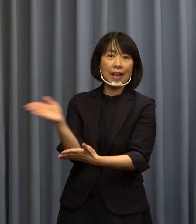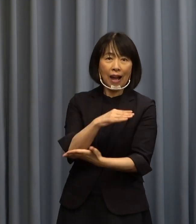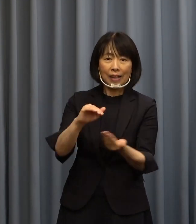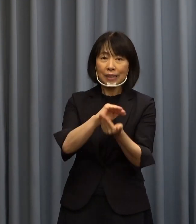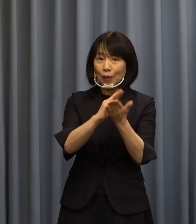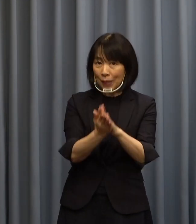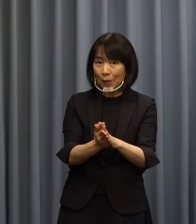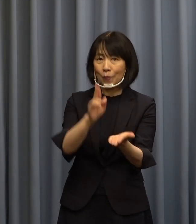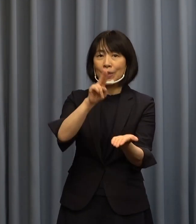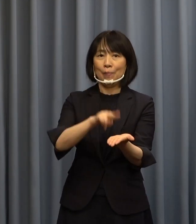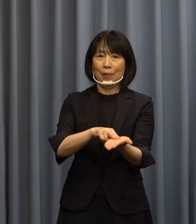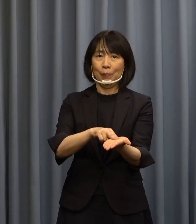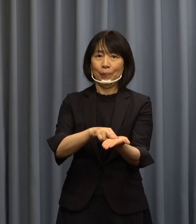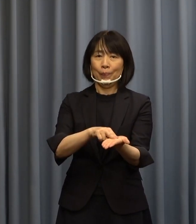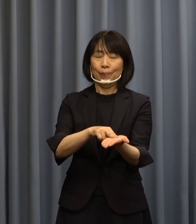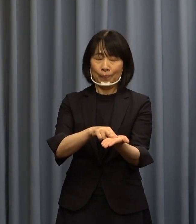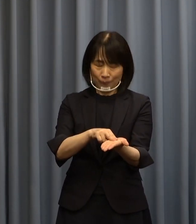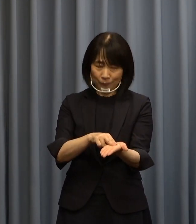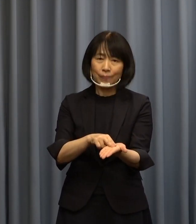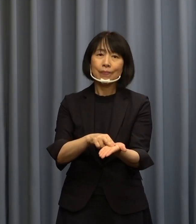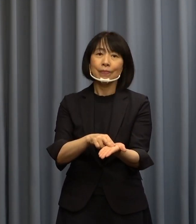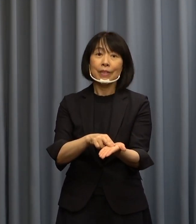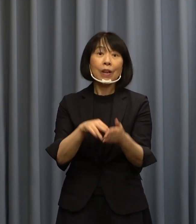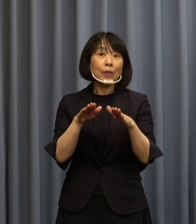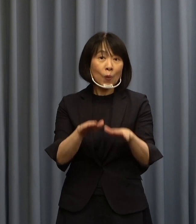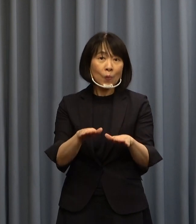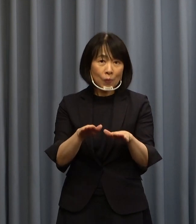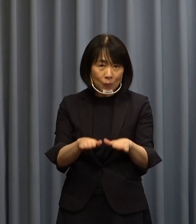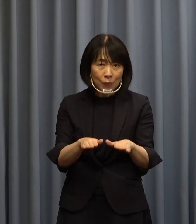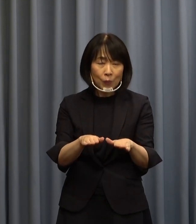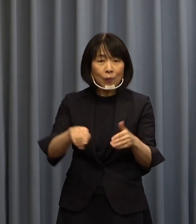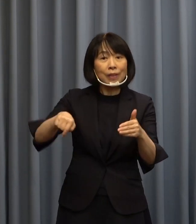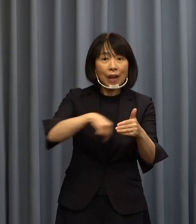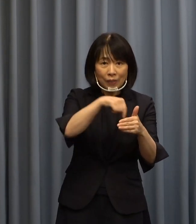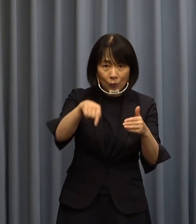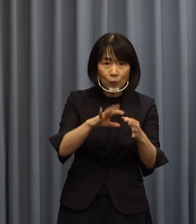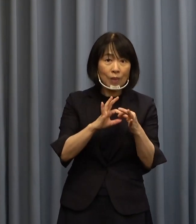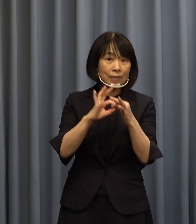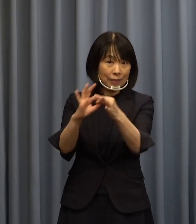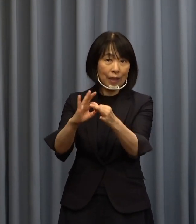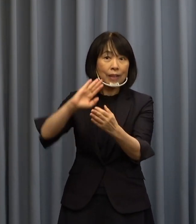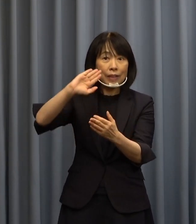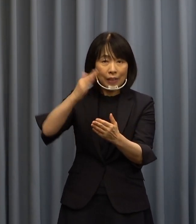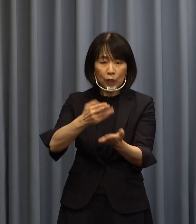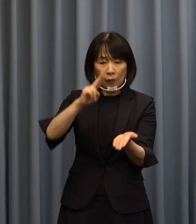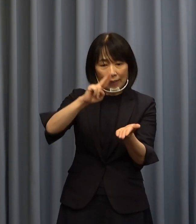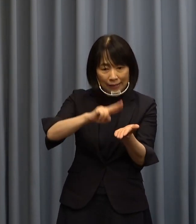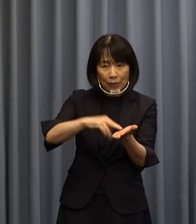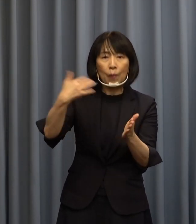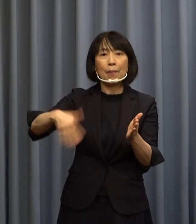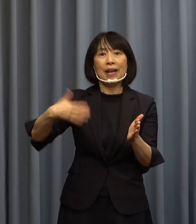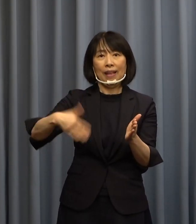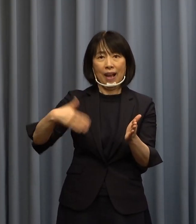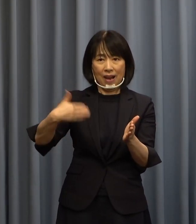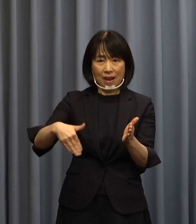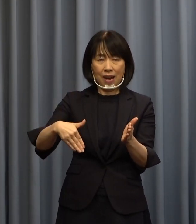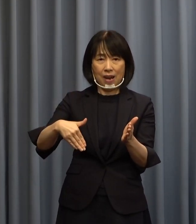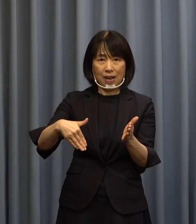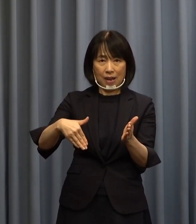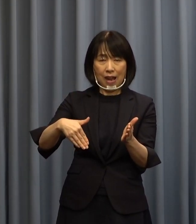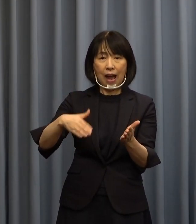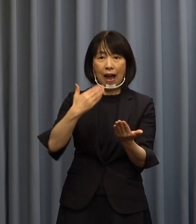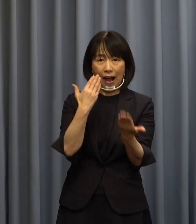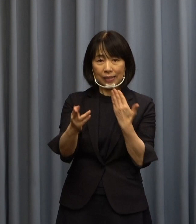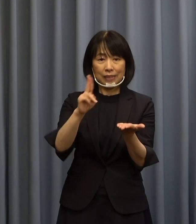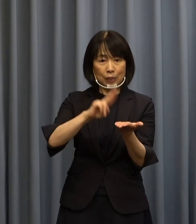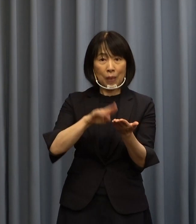ることになりますので、それについては今日諮問した内容は申し上げましたが、最終的な決定については皆様方にご告決定をしてから